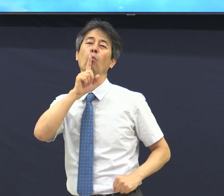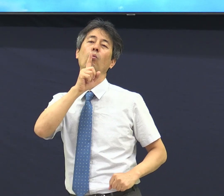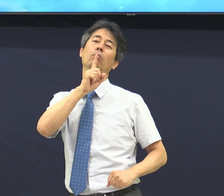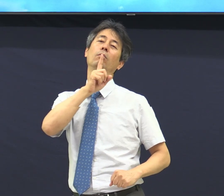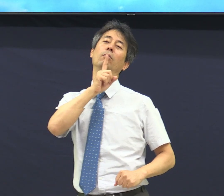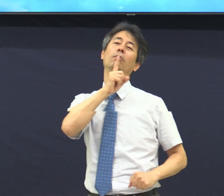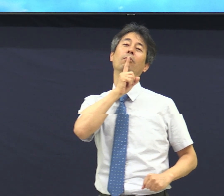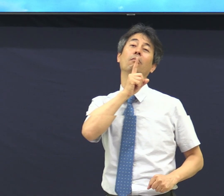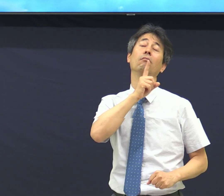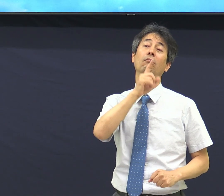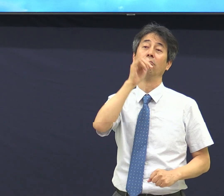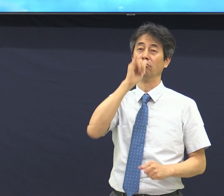라고 말하는 사람도 있습니다.